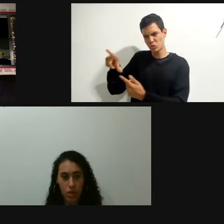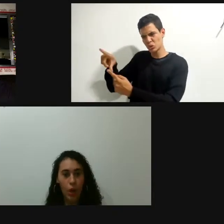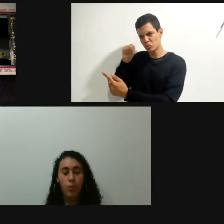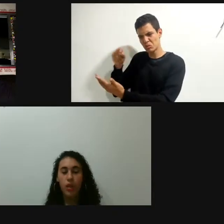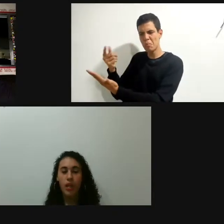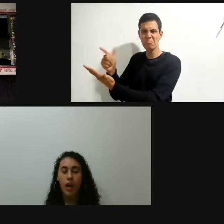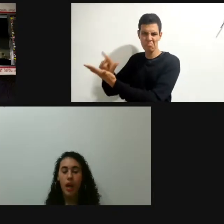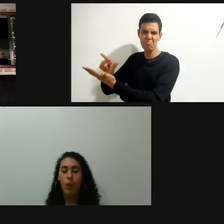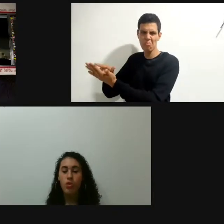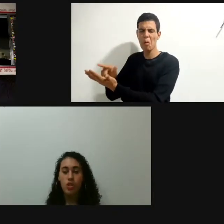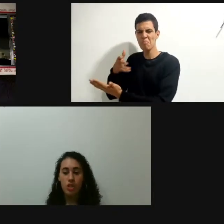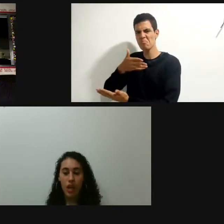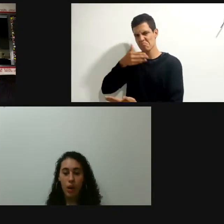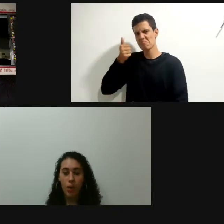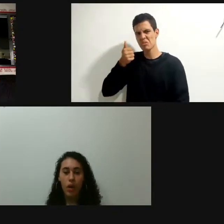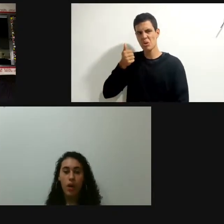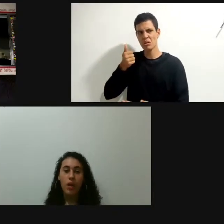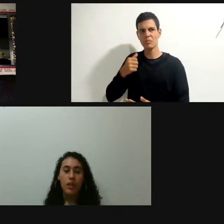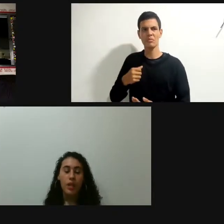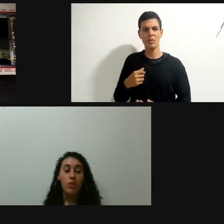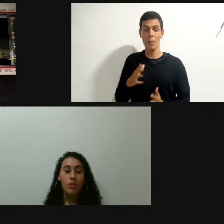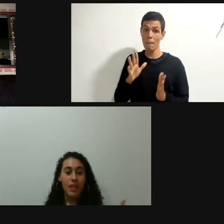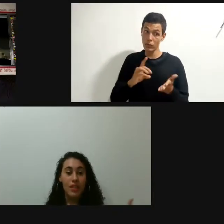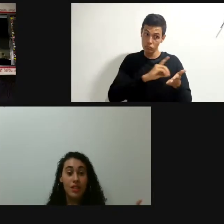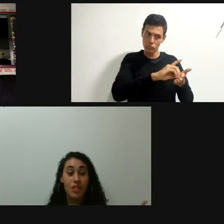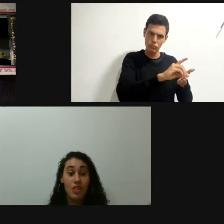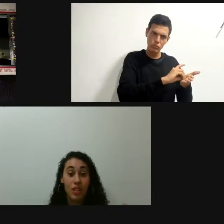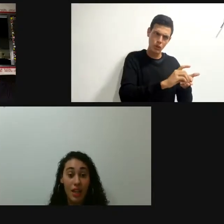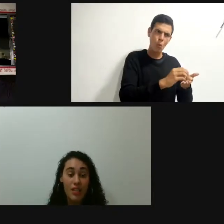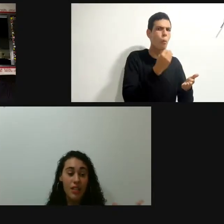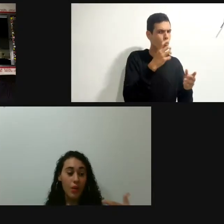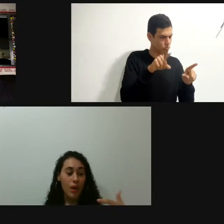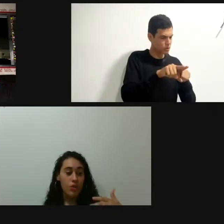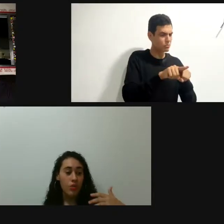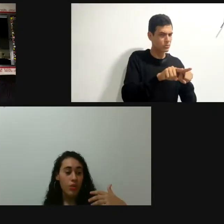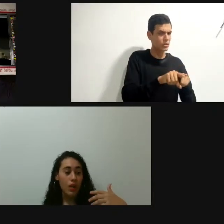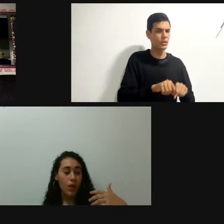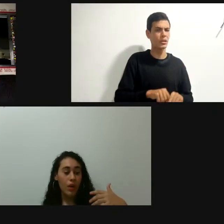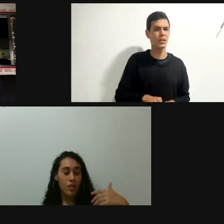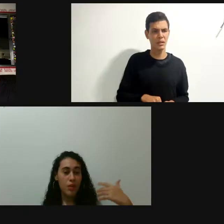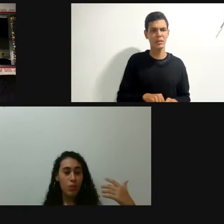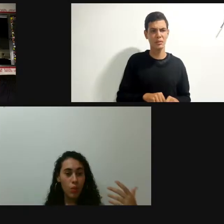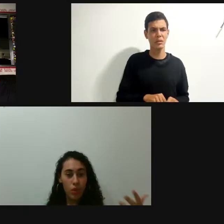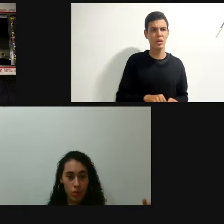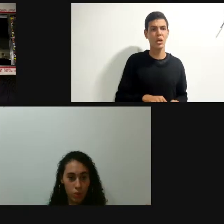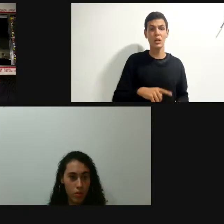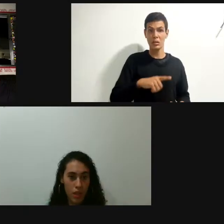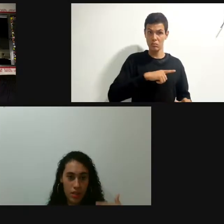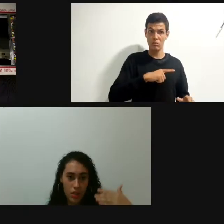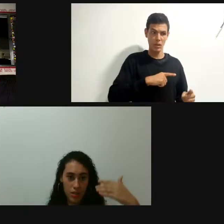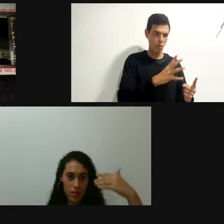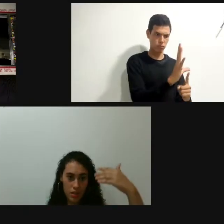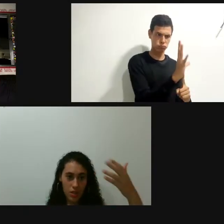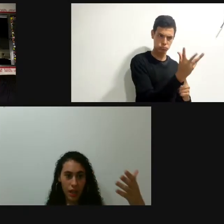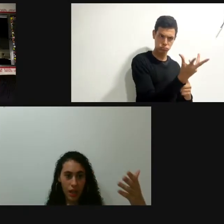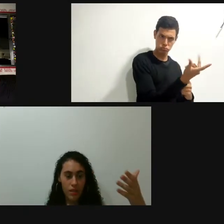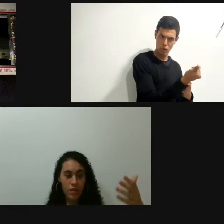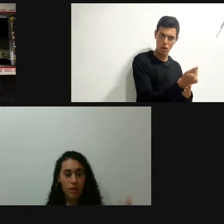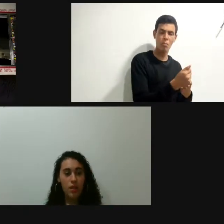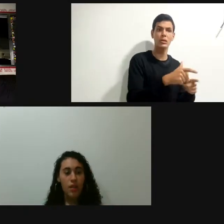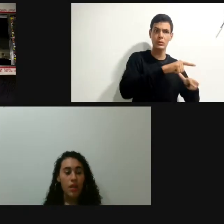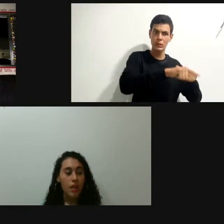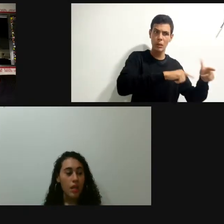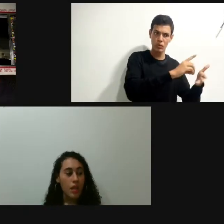o digital, porque o digital tem muitos artistas digitais e eu admiro muitos artistas